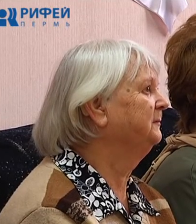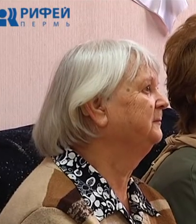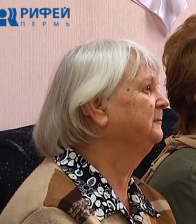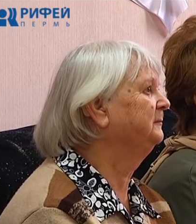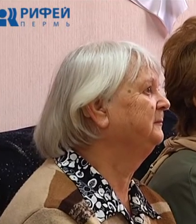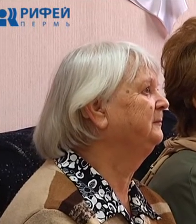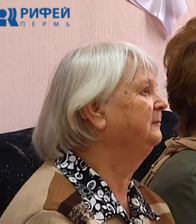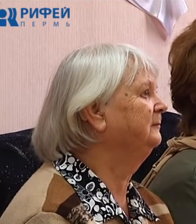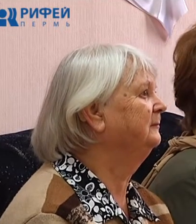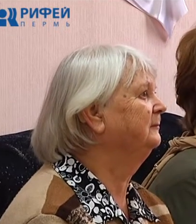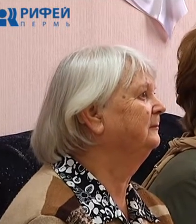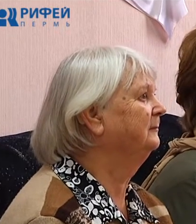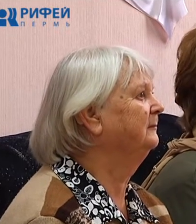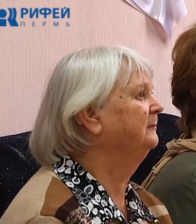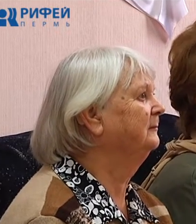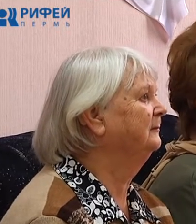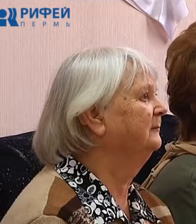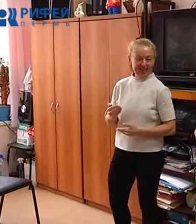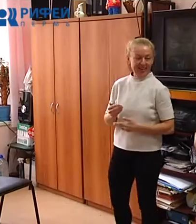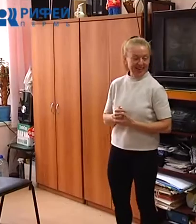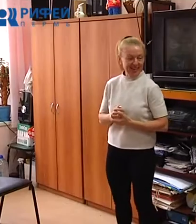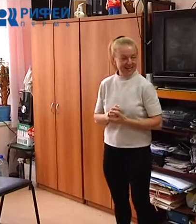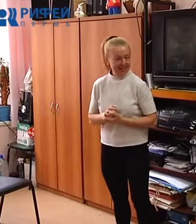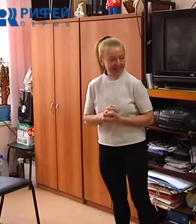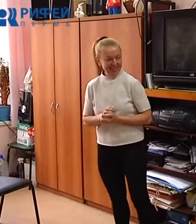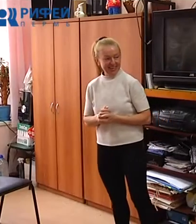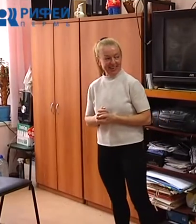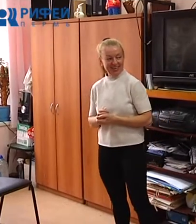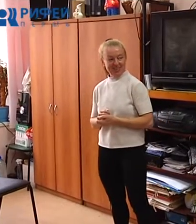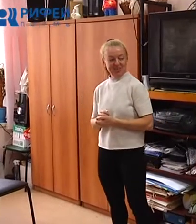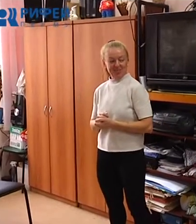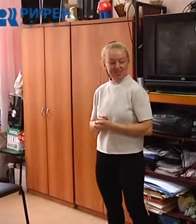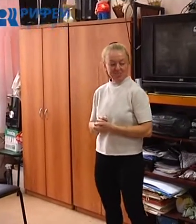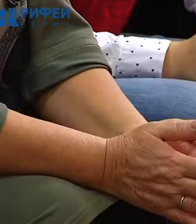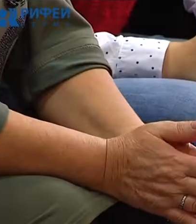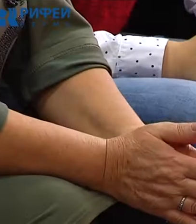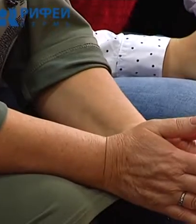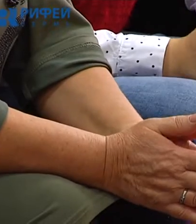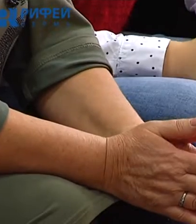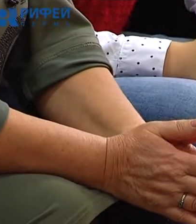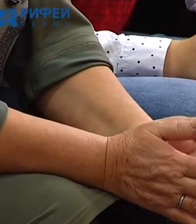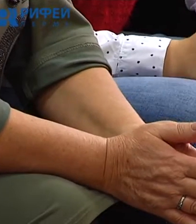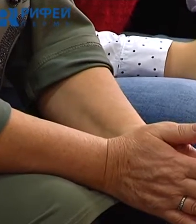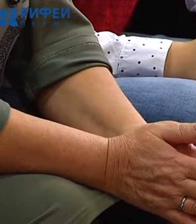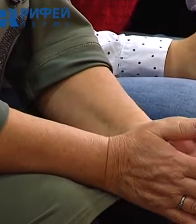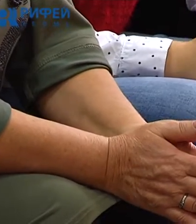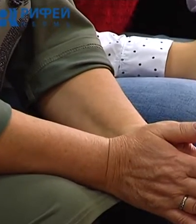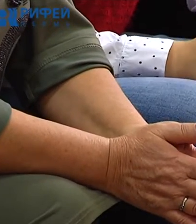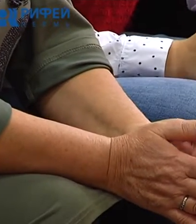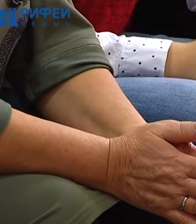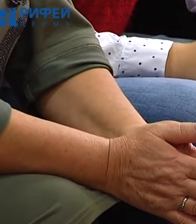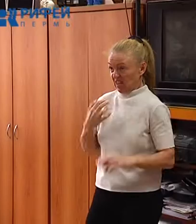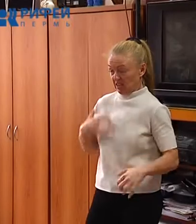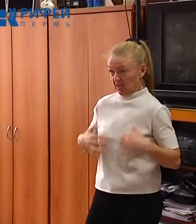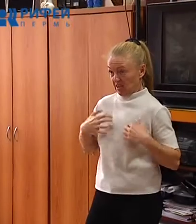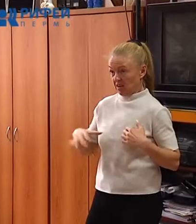глухонемая. Перед такой выступать в несколько раз сложнее. Надо не просто передать строки, стих, а сам смысл композиции, задумку автора,